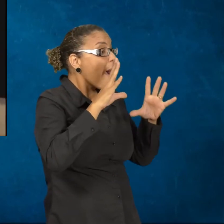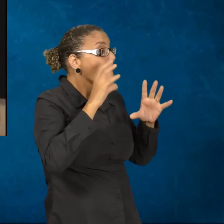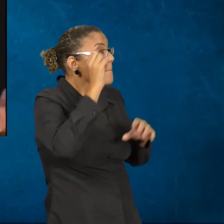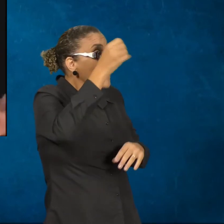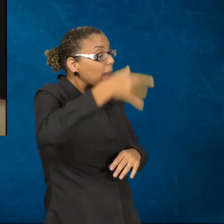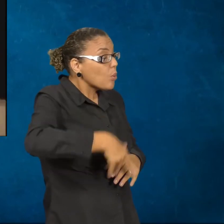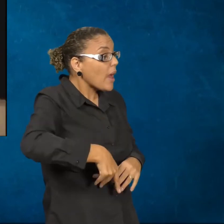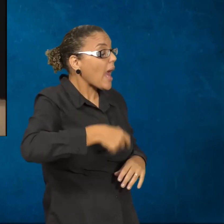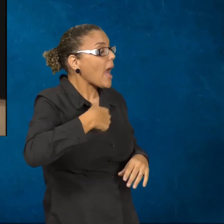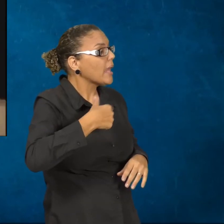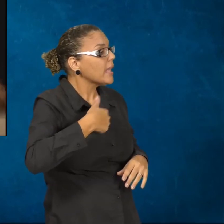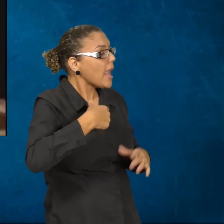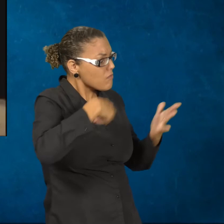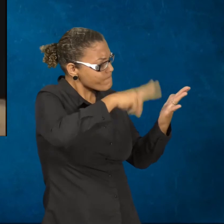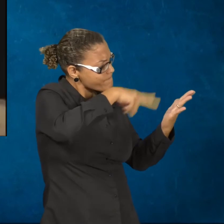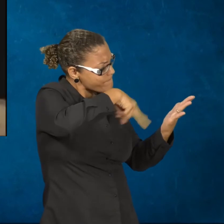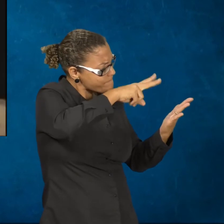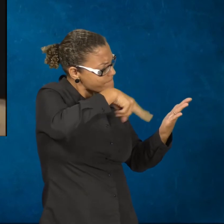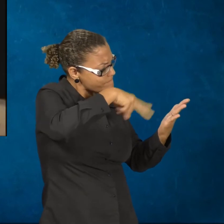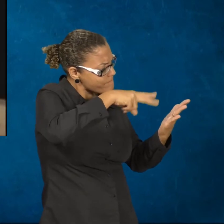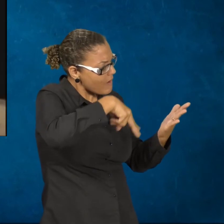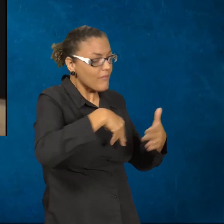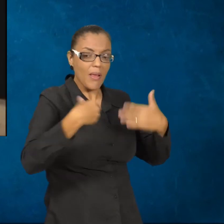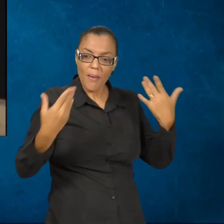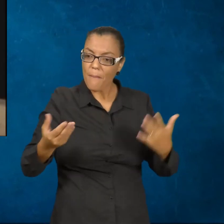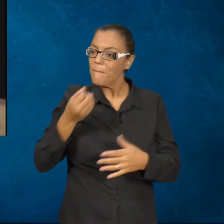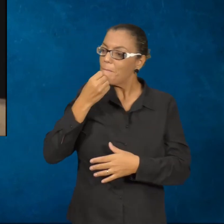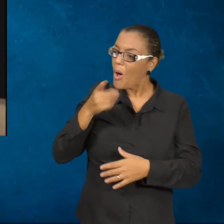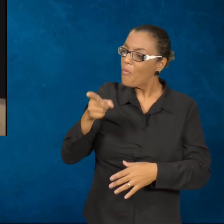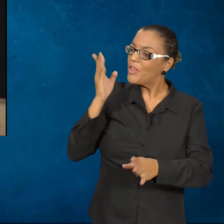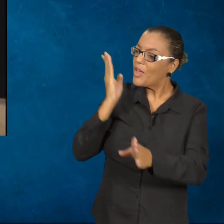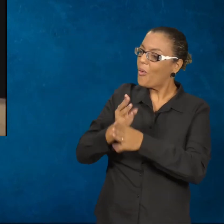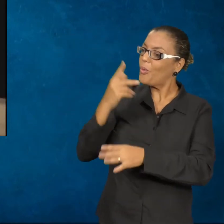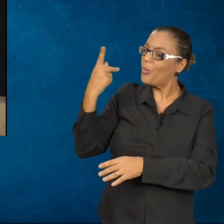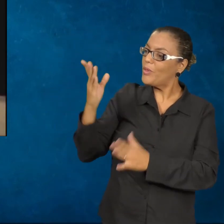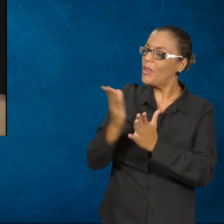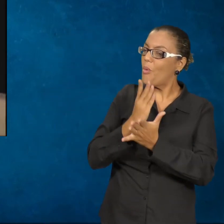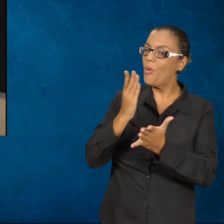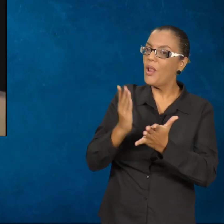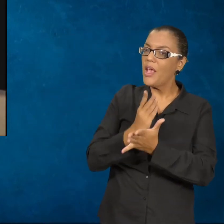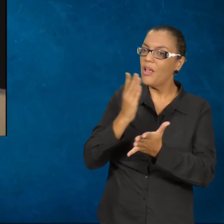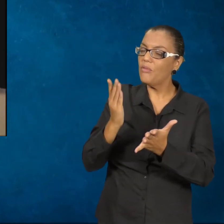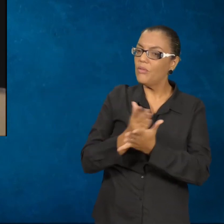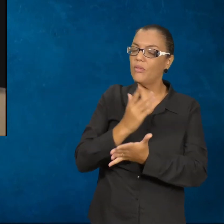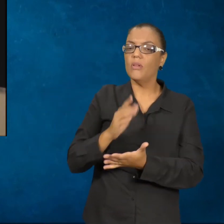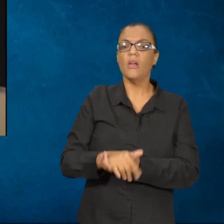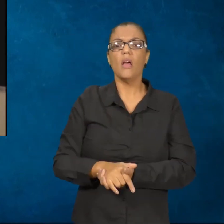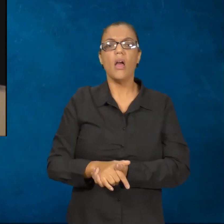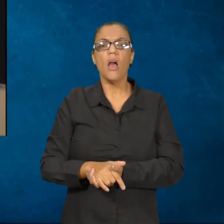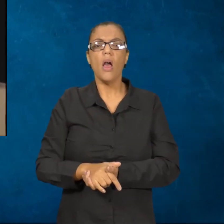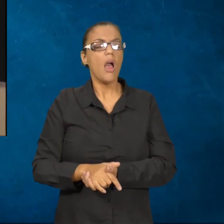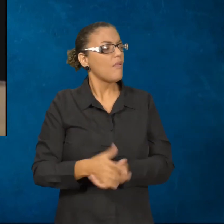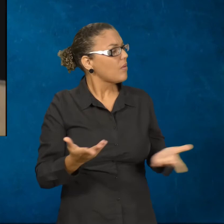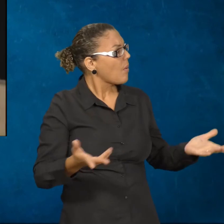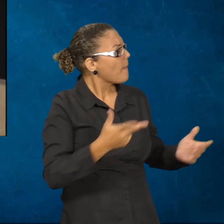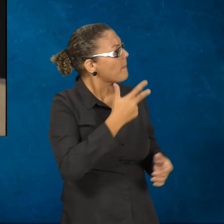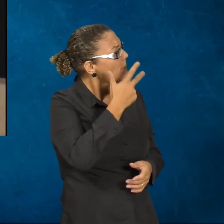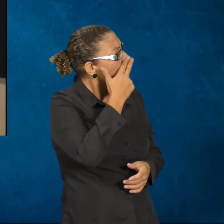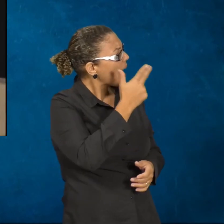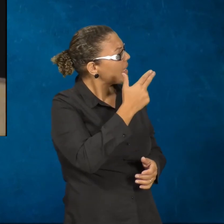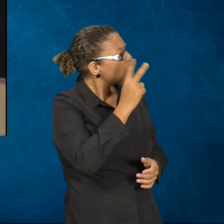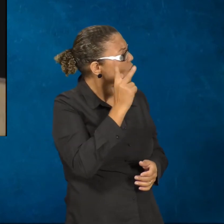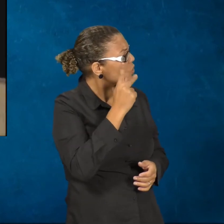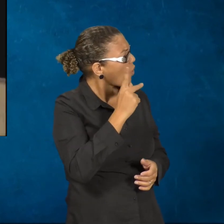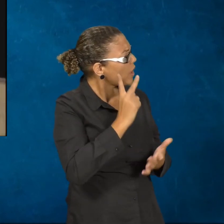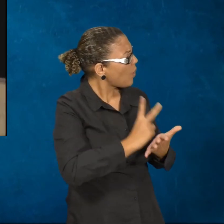perdi horas de sono para terminar um capítulo. Falei, você achou o teu livro. Falou, pai, parece que a história continua. Falei, sim, claro. Você sabe.